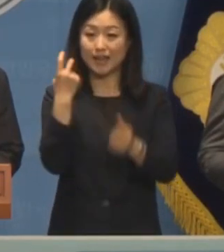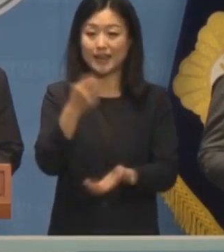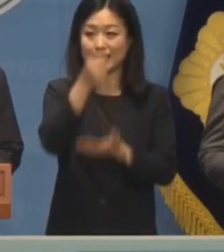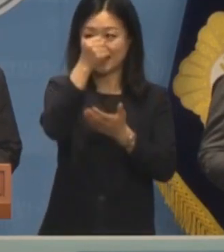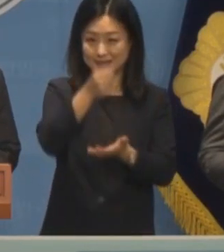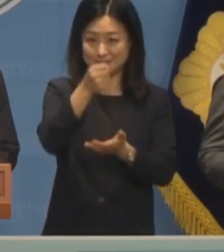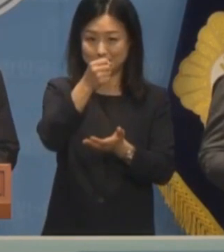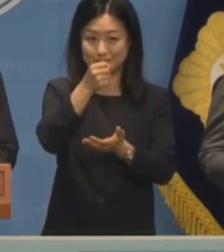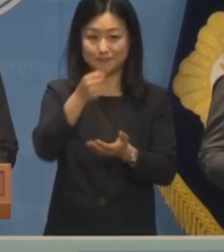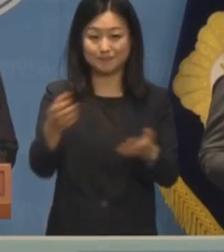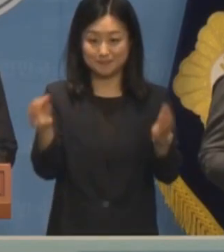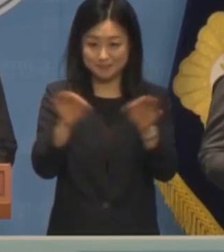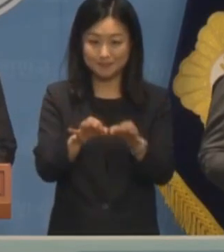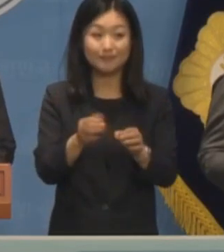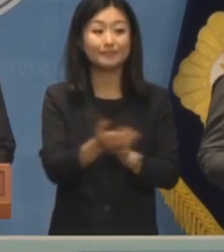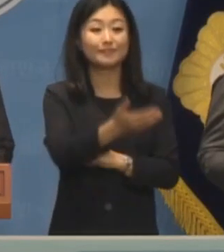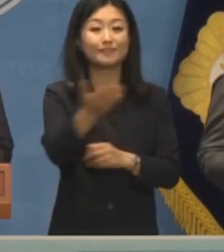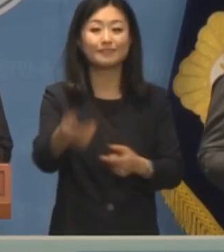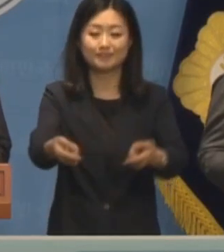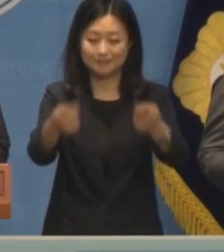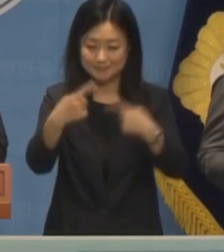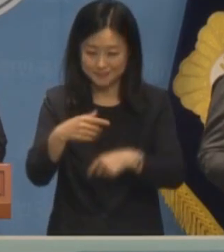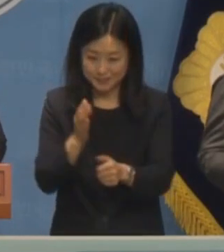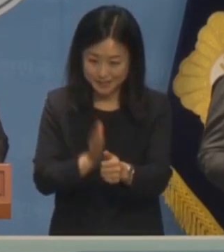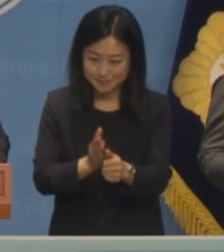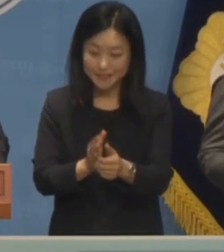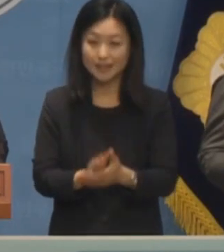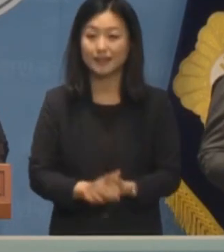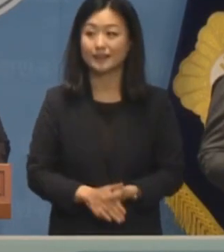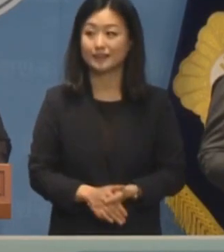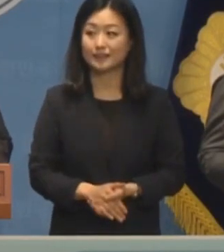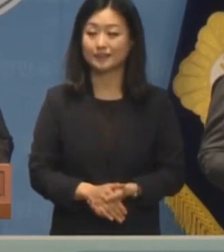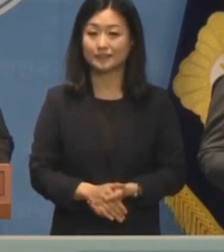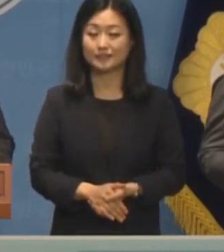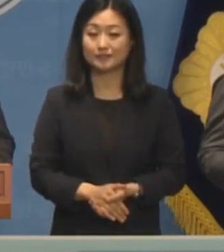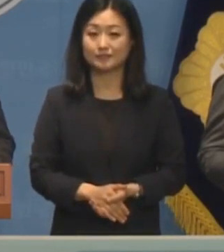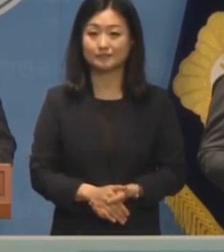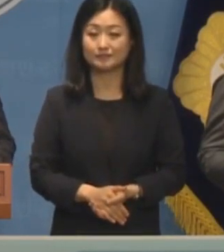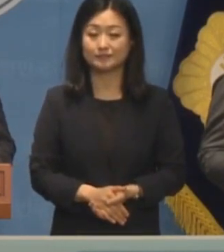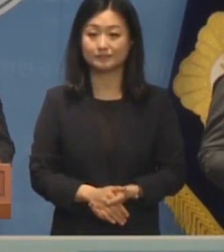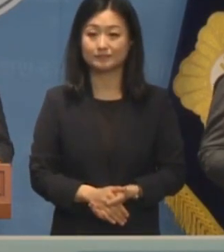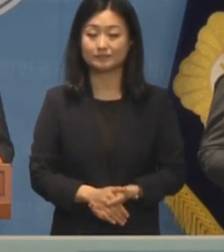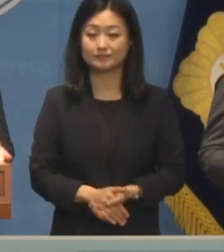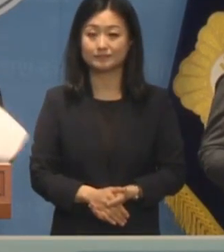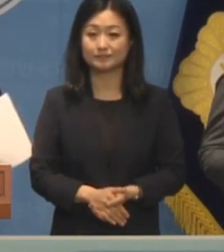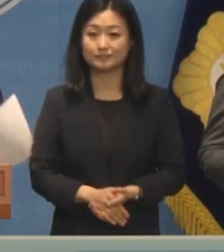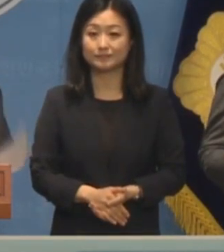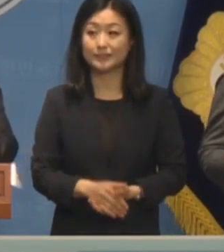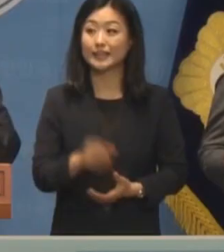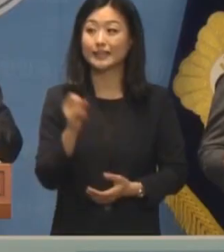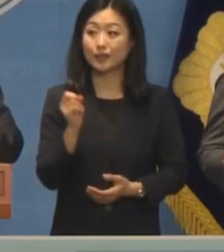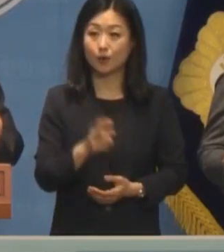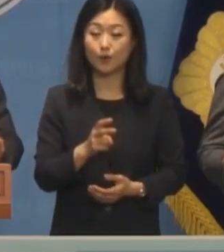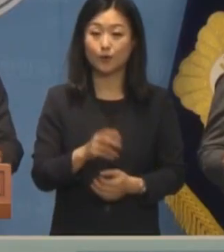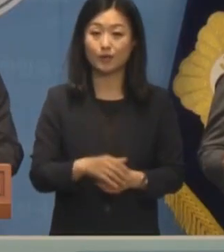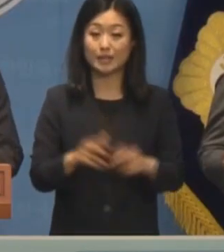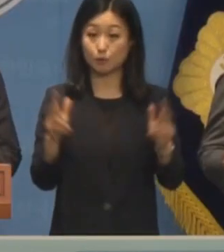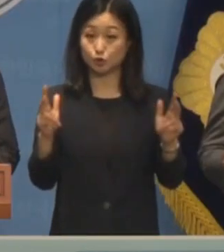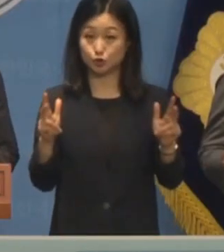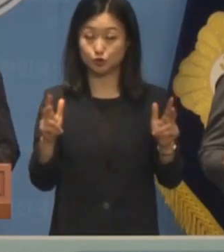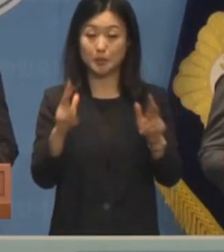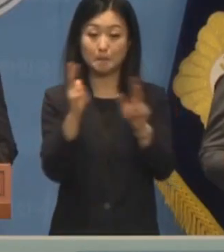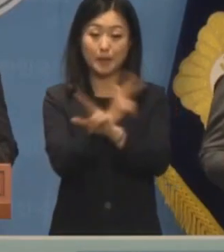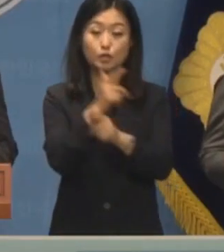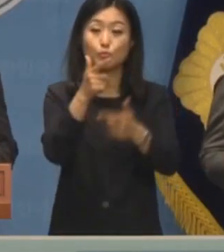마련에 모든 분들의 적극적인 참여를 호소드립니다. 이상으로 네. 그리고 이번 주부터